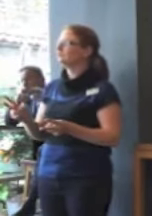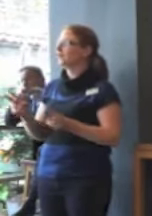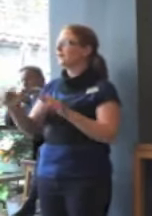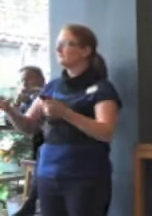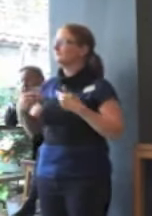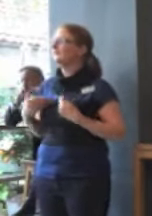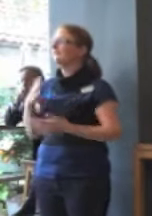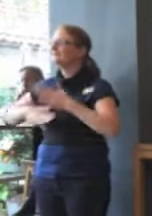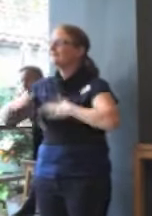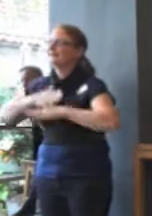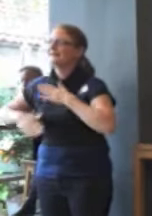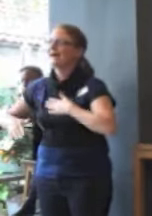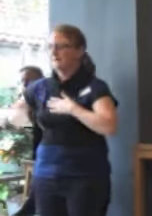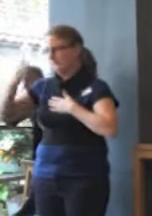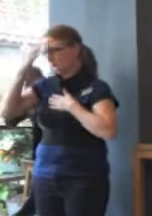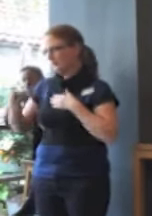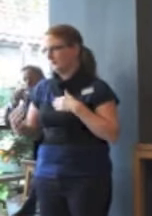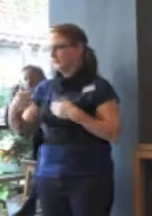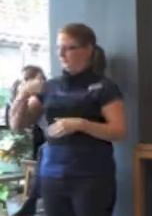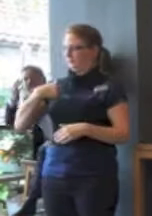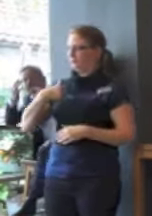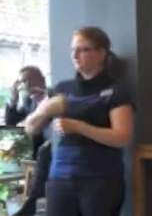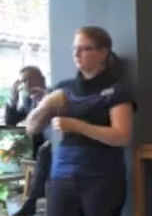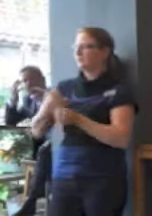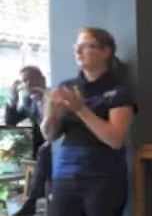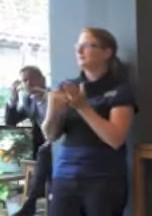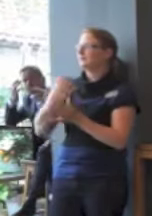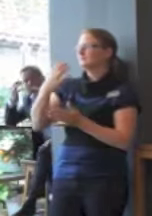kunskap. Bengt Larsson heter jag och jobbar på stiftelsen